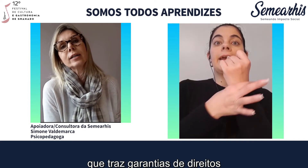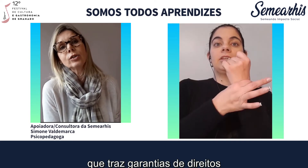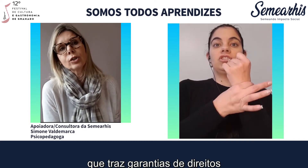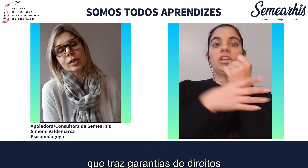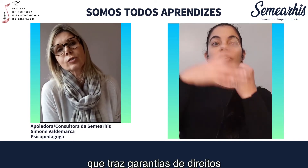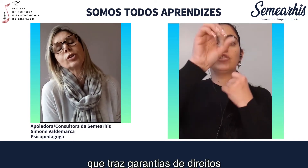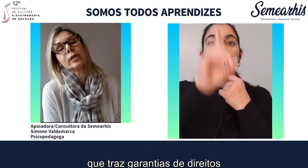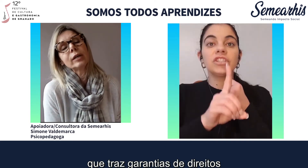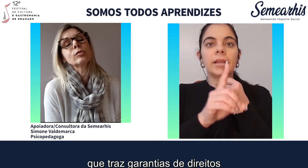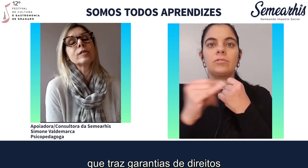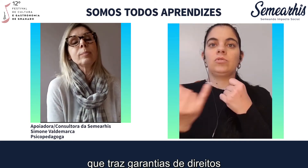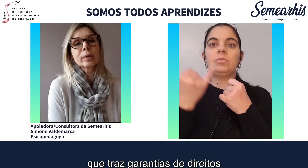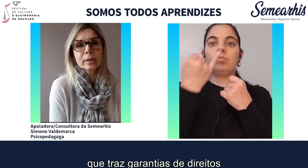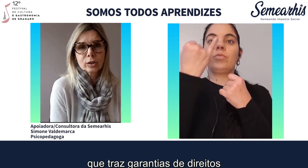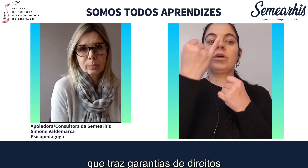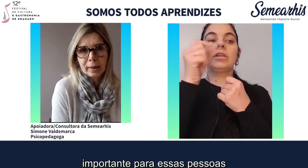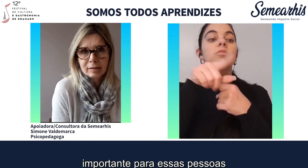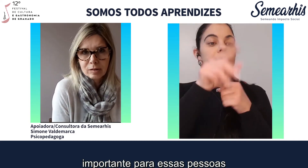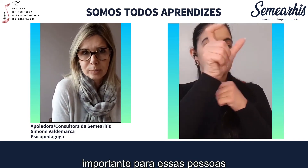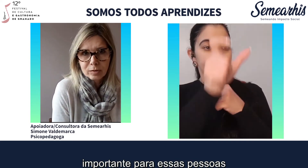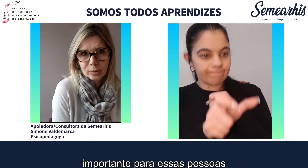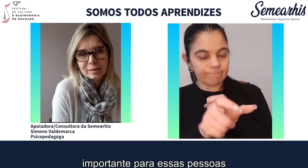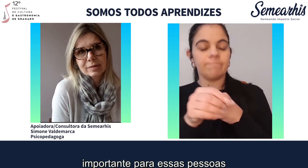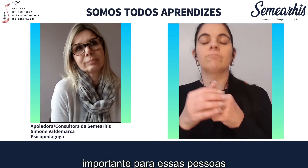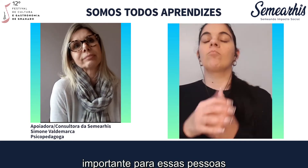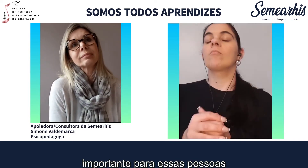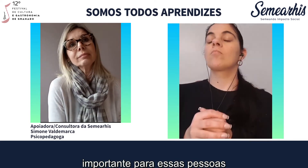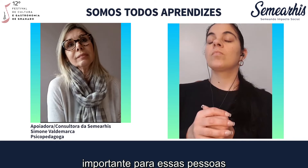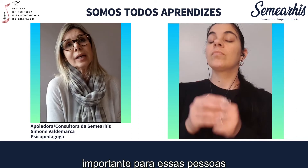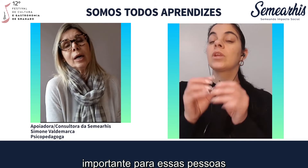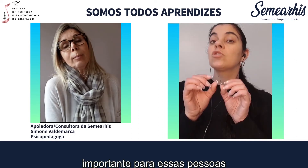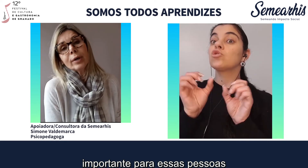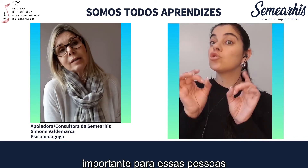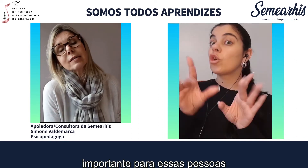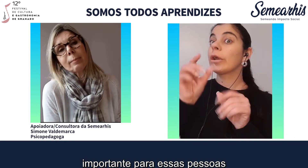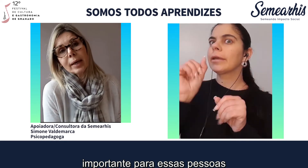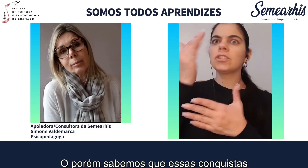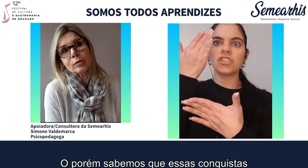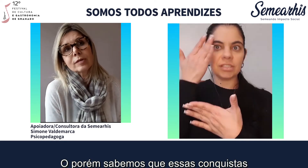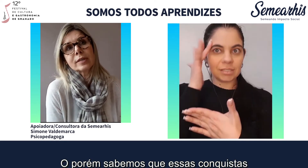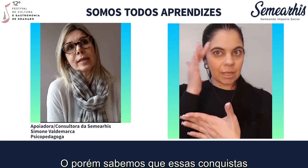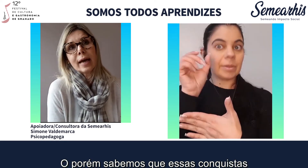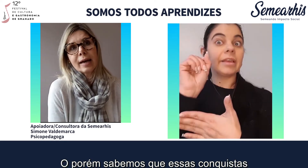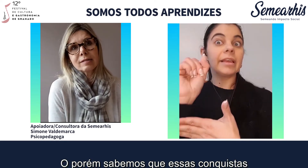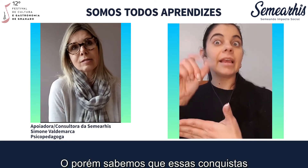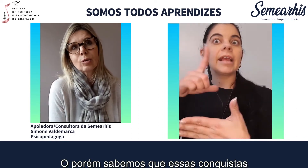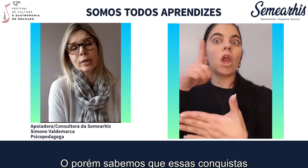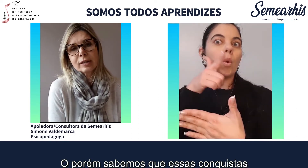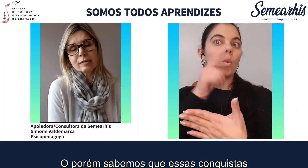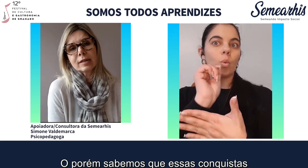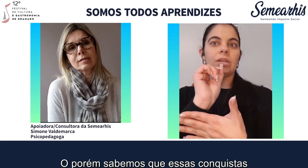traz garantias de direitos importantes para essas pessoas. Porém, sabemos que